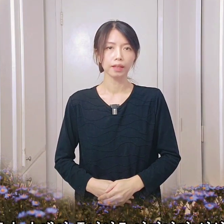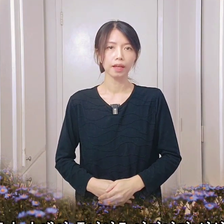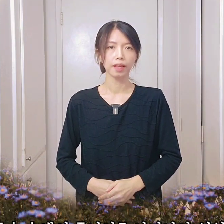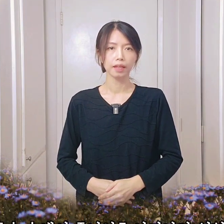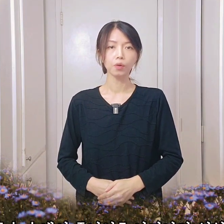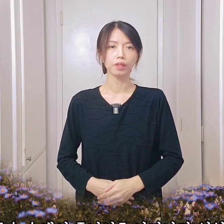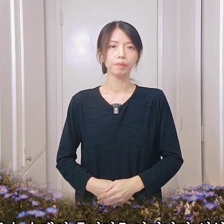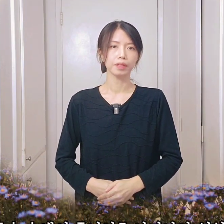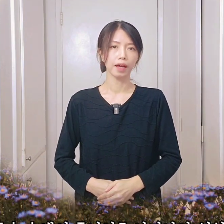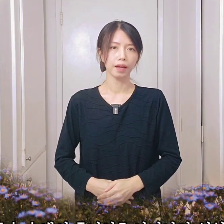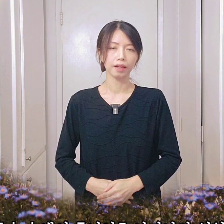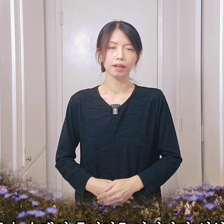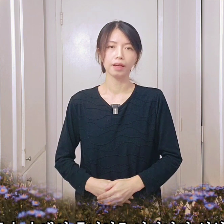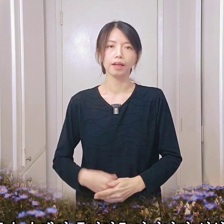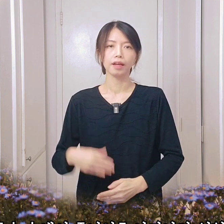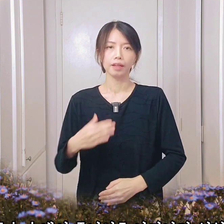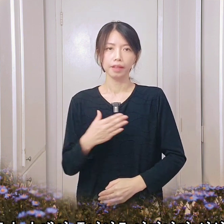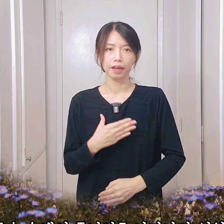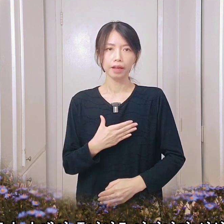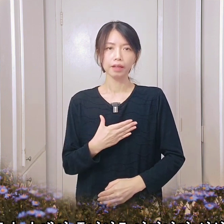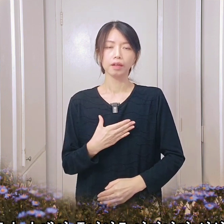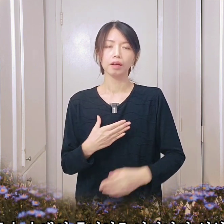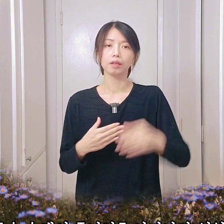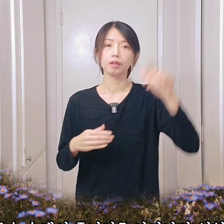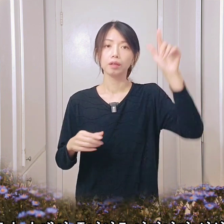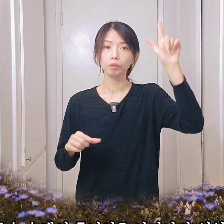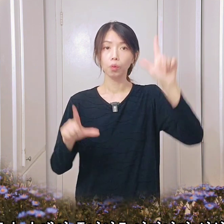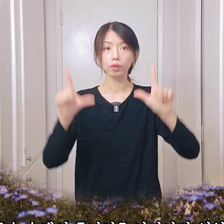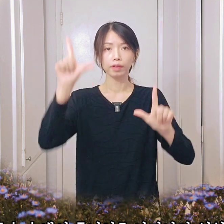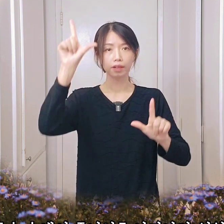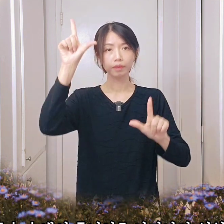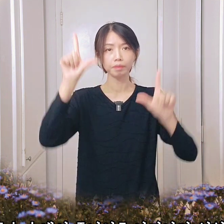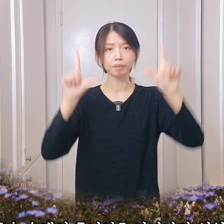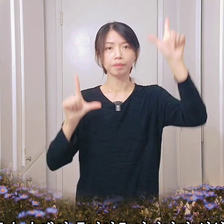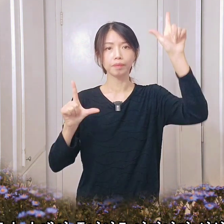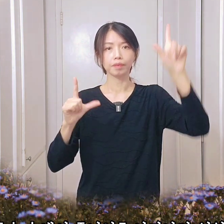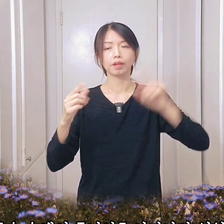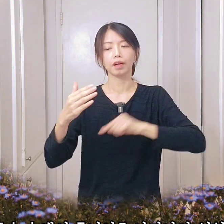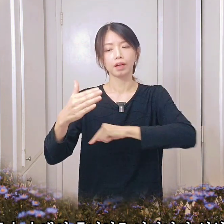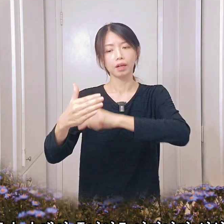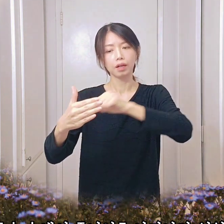얼굴 나타내기 원합니다. 내 모습